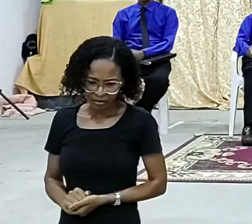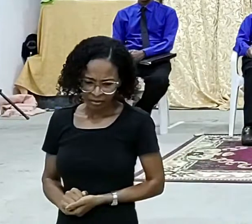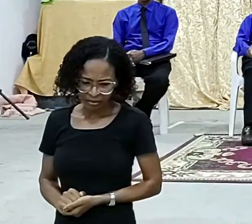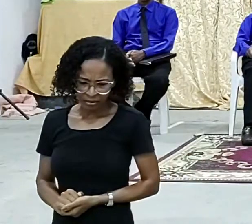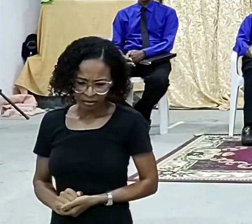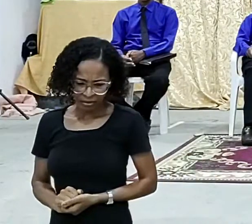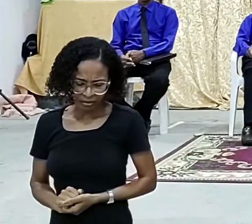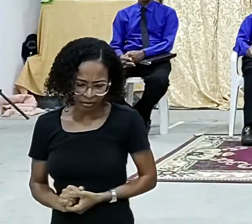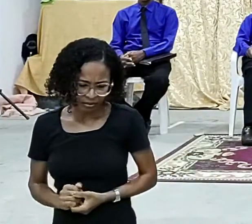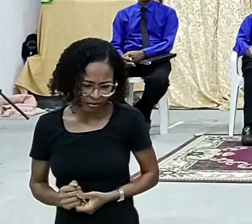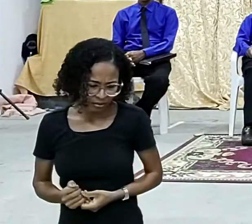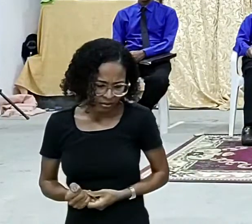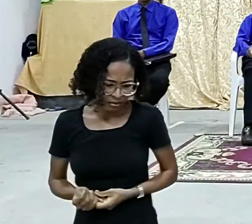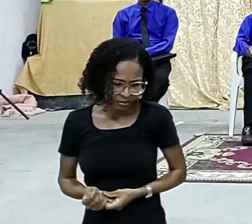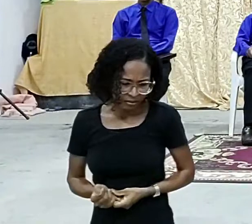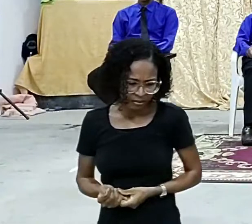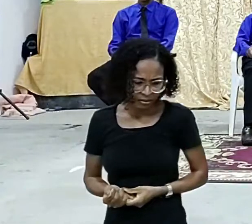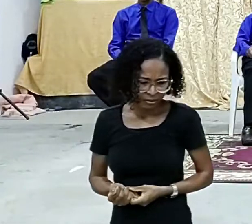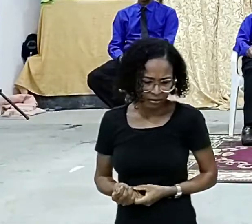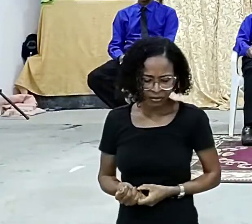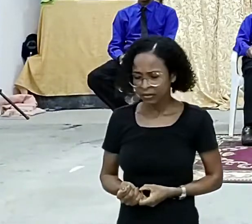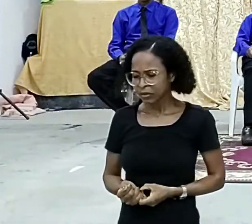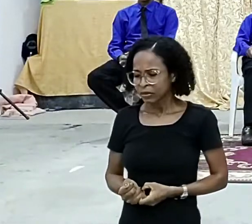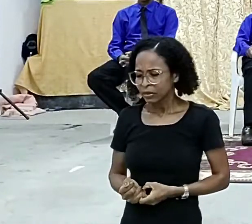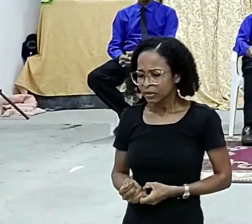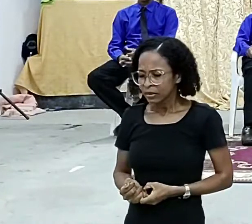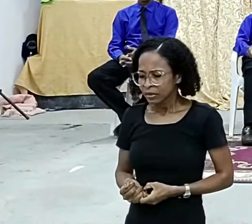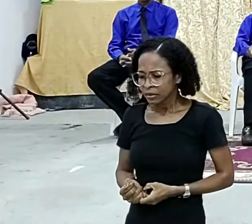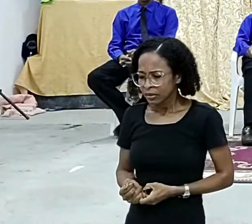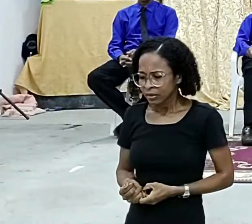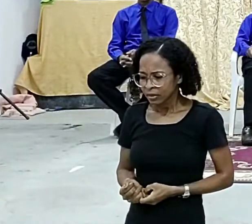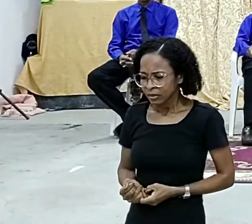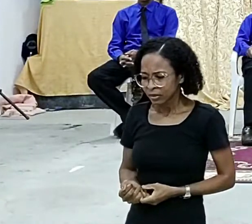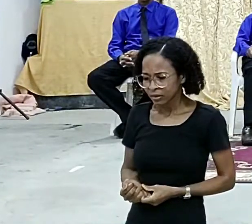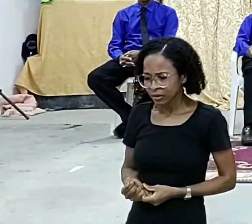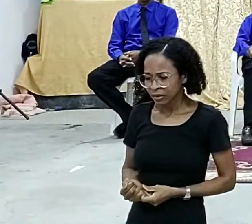vezes ficam colocando